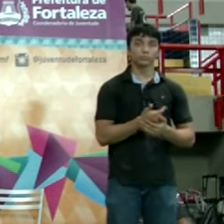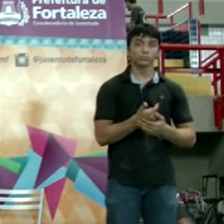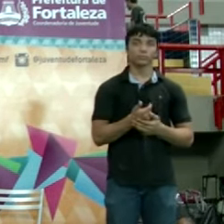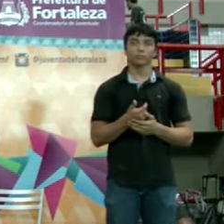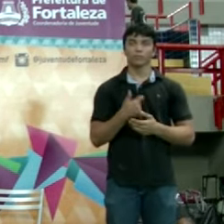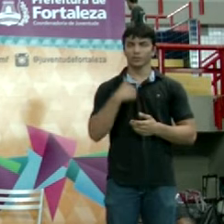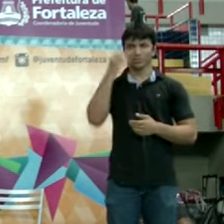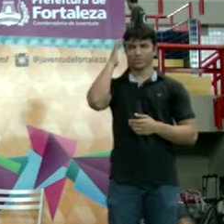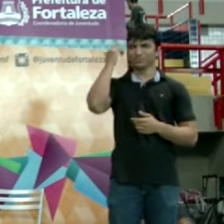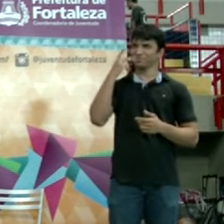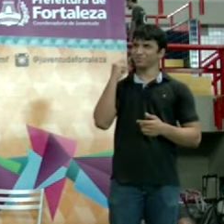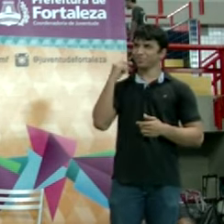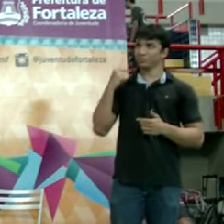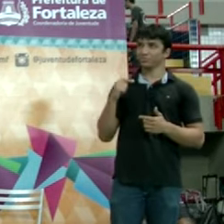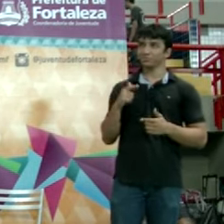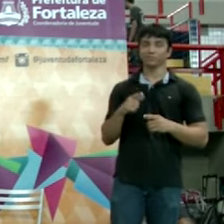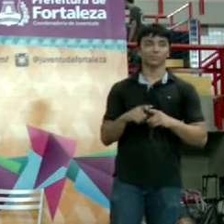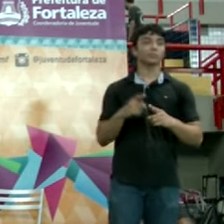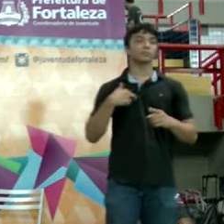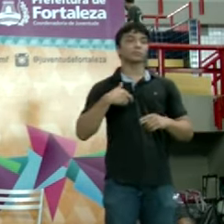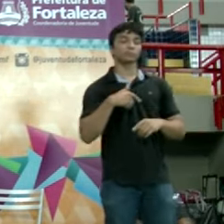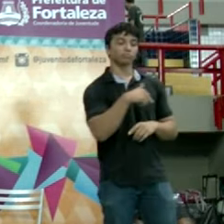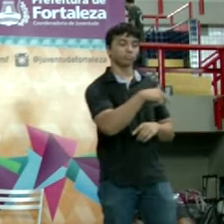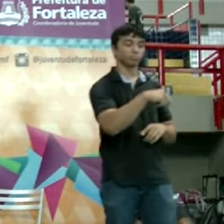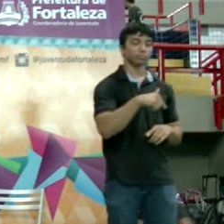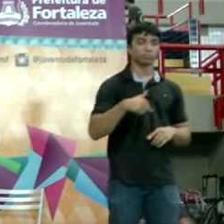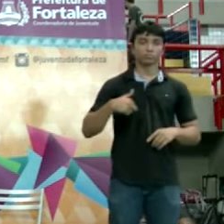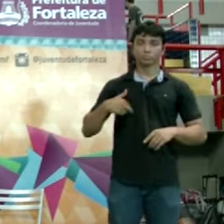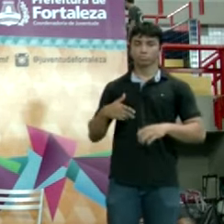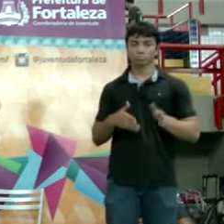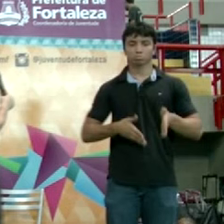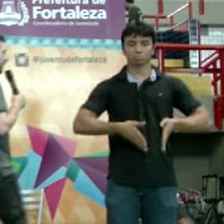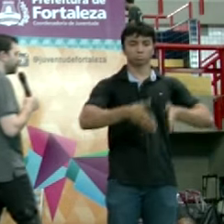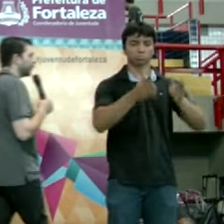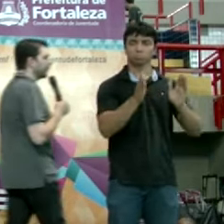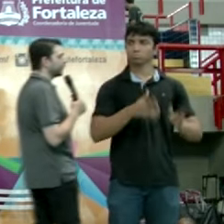Eu nem sei se eu tinha celular. Aí eu fiquei andando de um lado para o outro, no corredor.